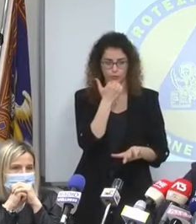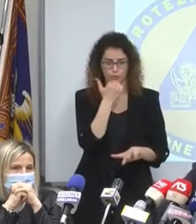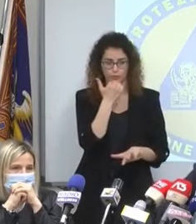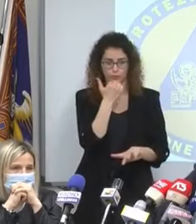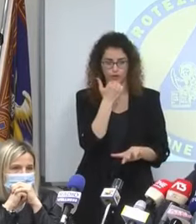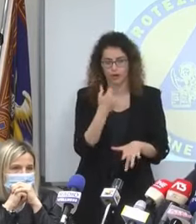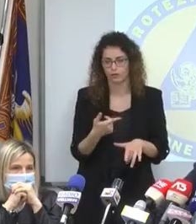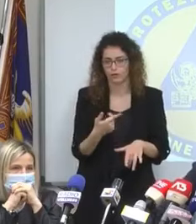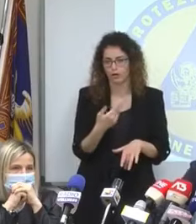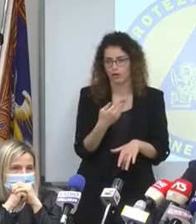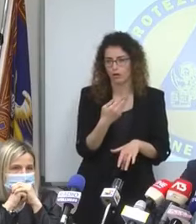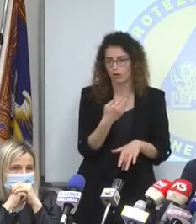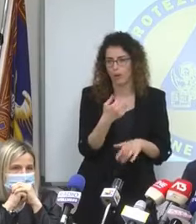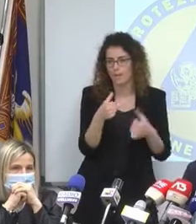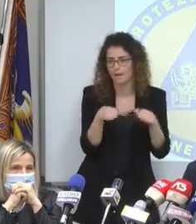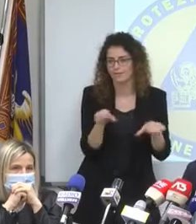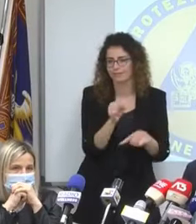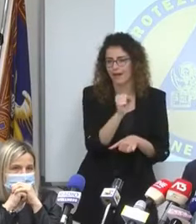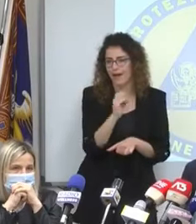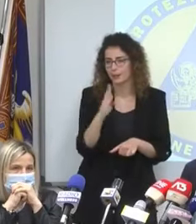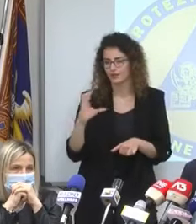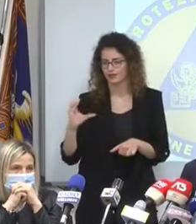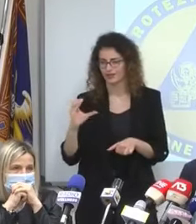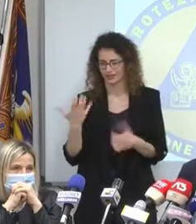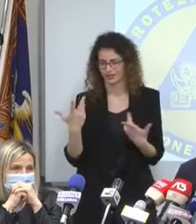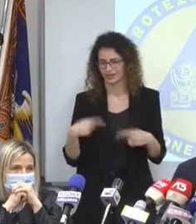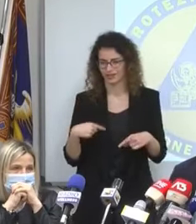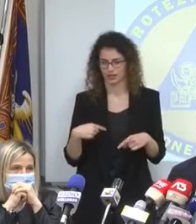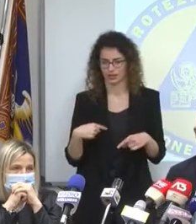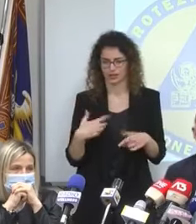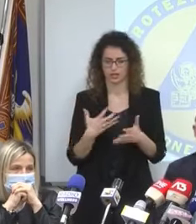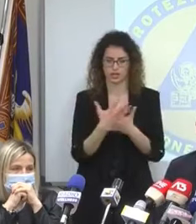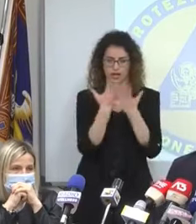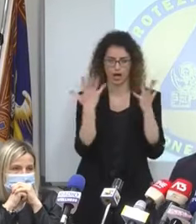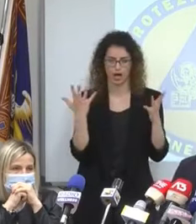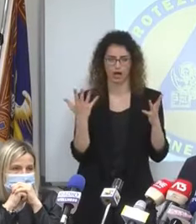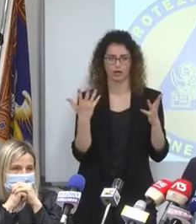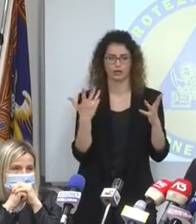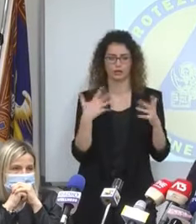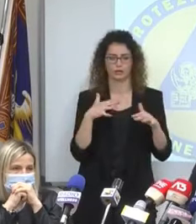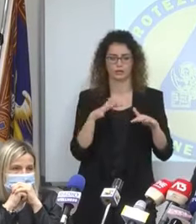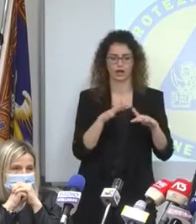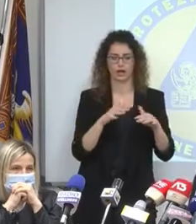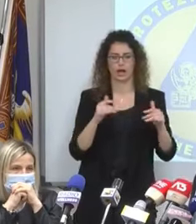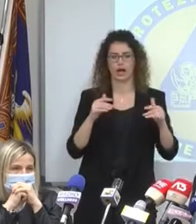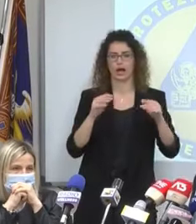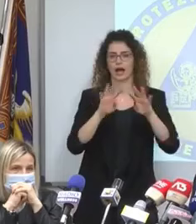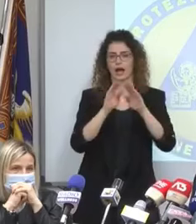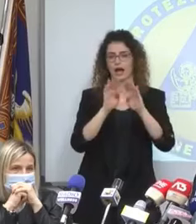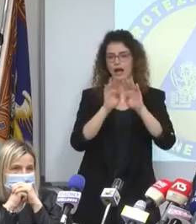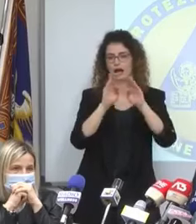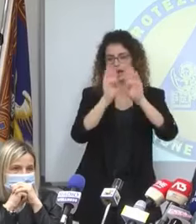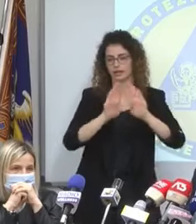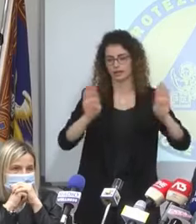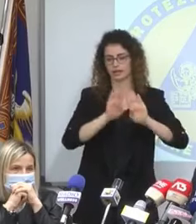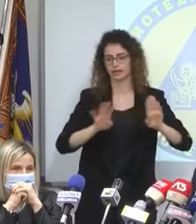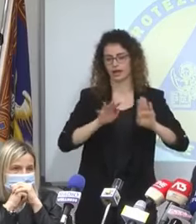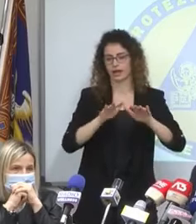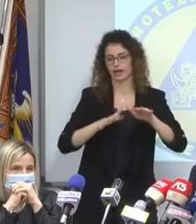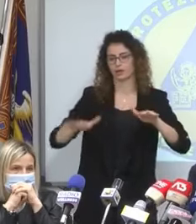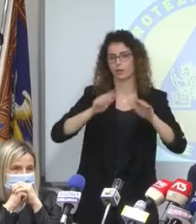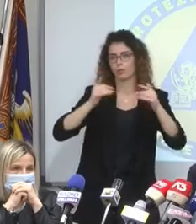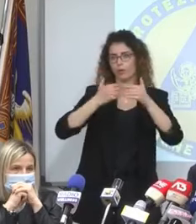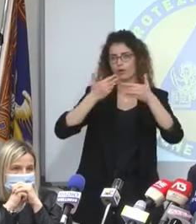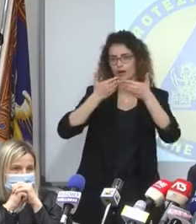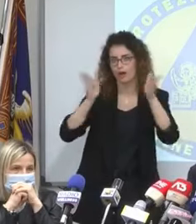Questa è l'ABC, cioè è ovvio che se dobbiamo andare gradualmente partiremo dai plateatici all'aperto e da queste strutture, però non abbiamo